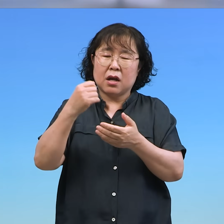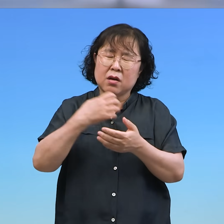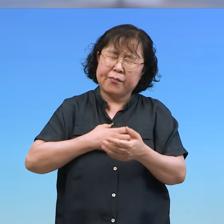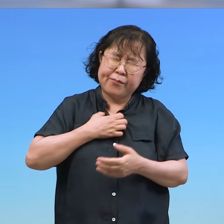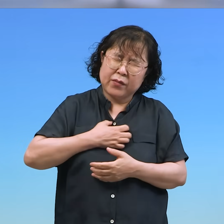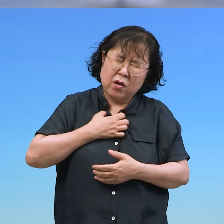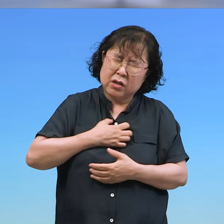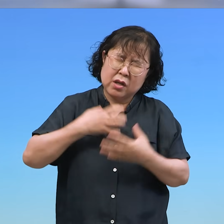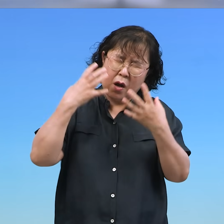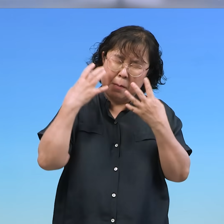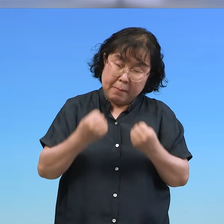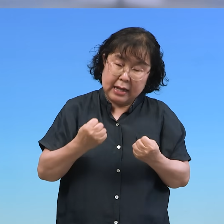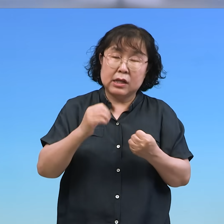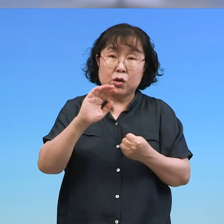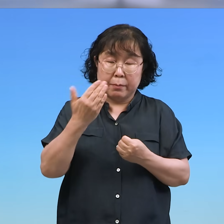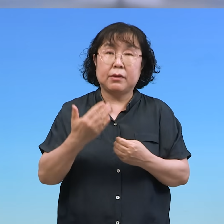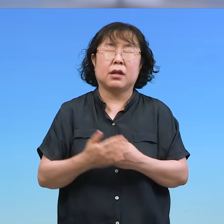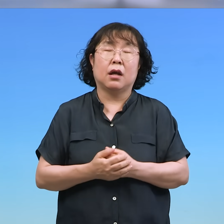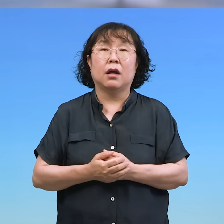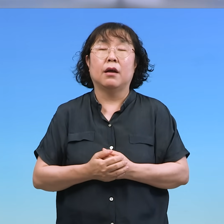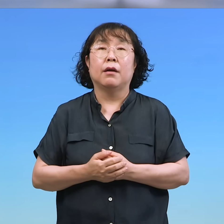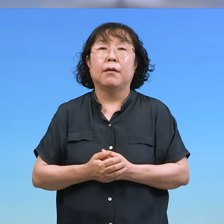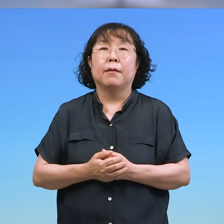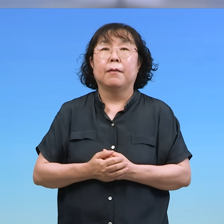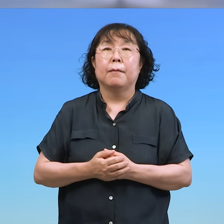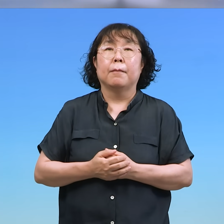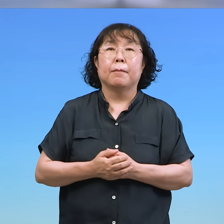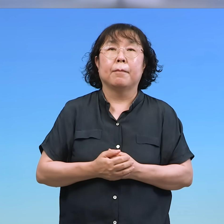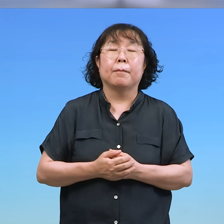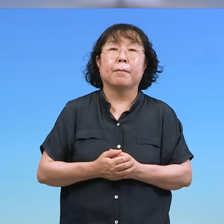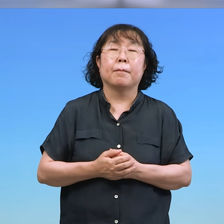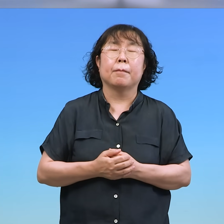봐요. 아이, 우리 성도님이 힘들 텐데.